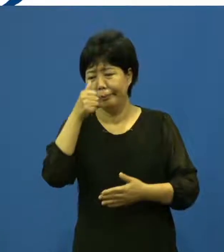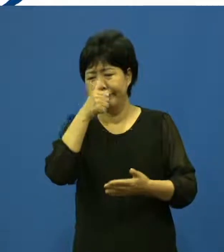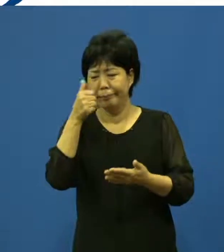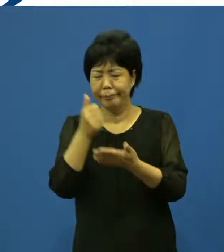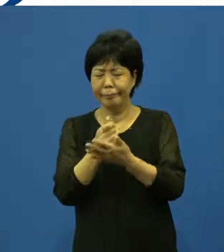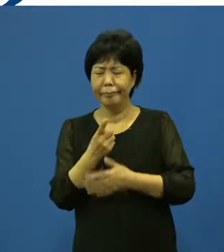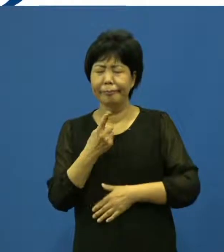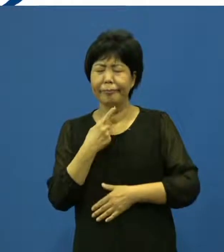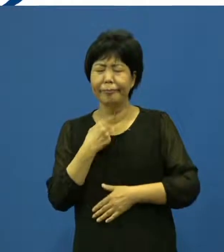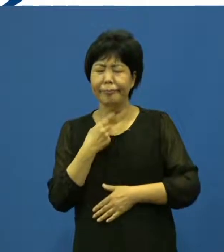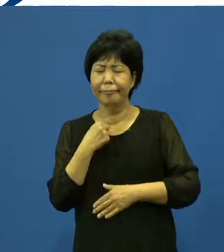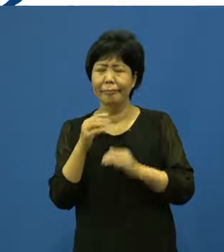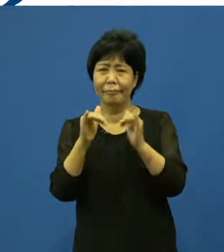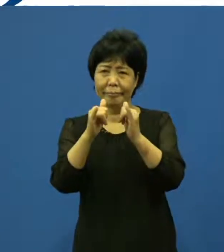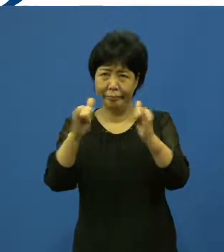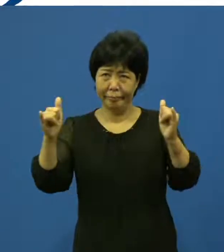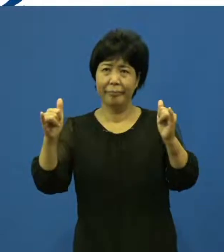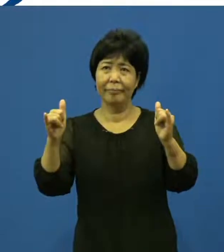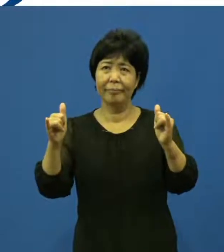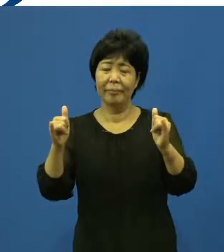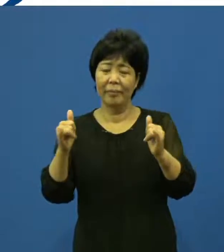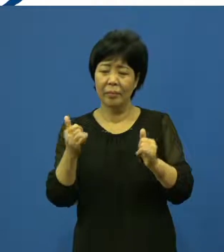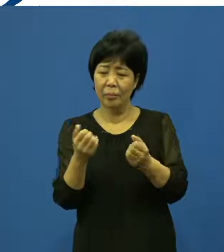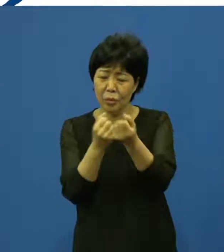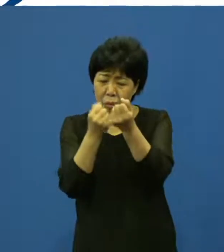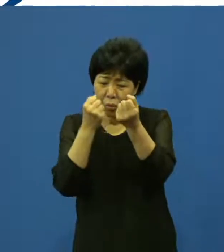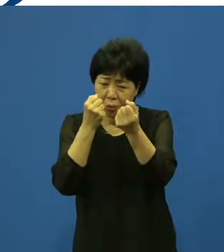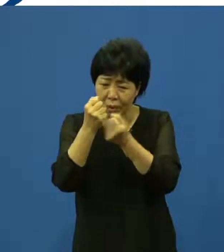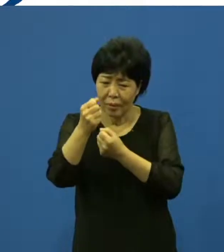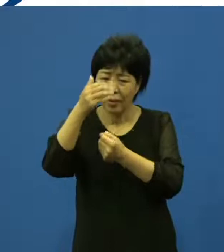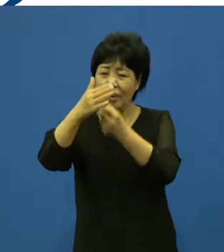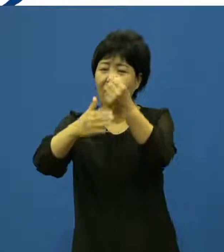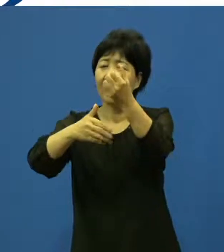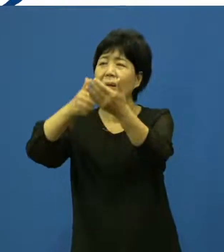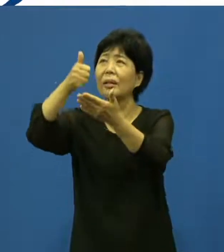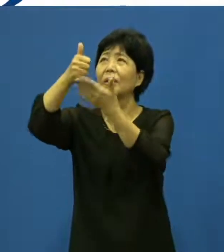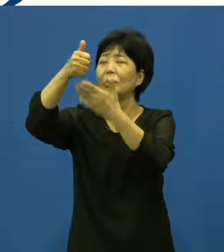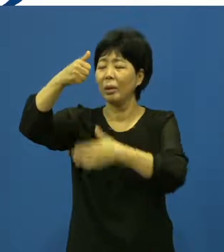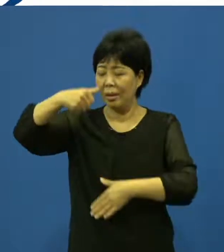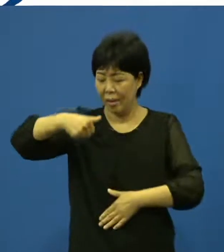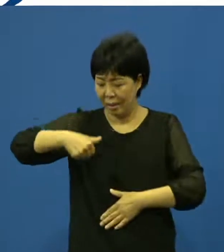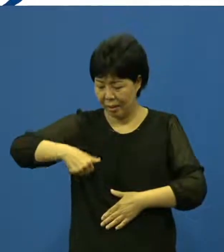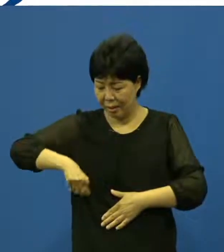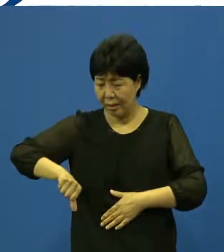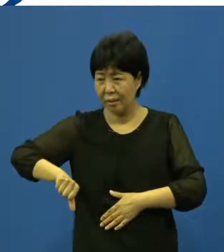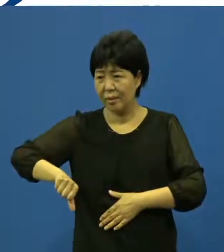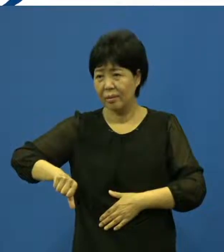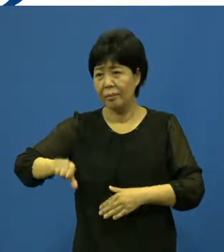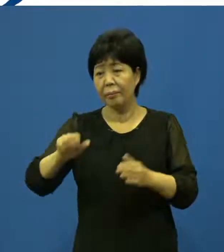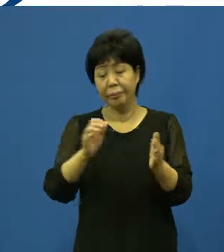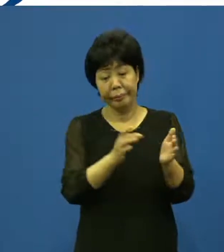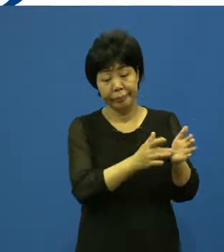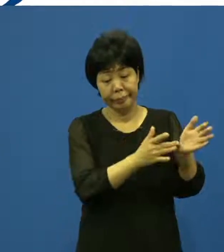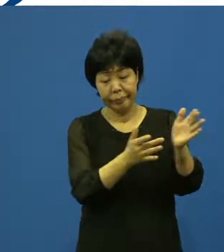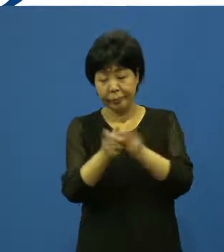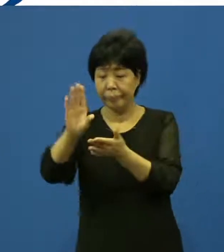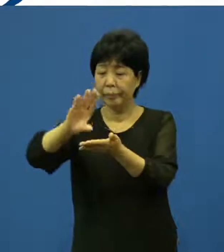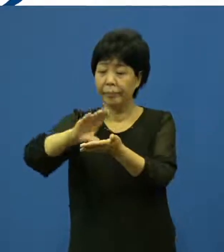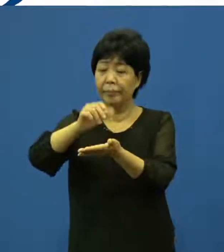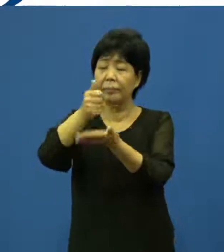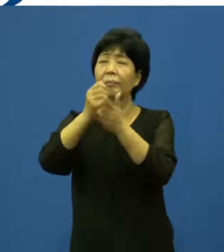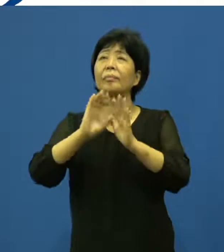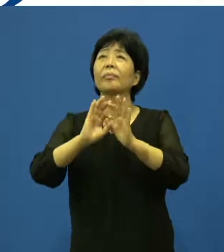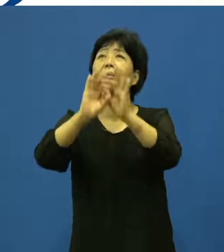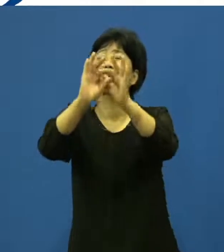죄인인데 하나님의 아들을. 여러분, 우리를 위해